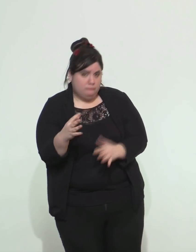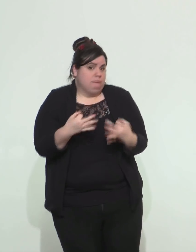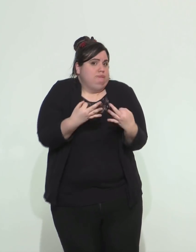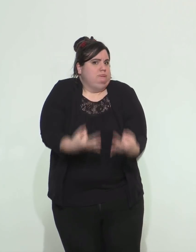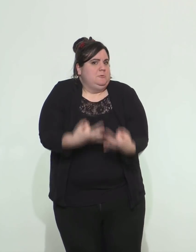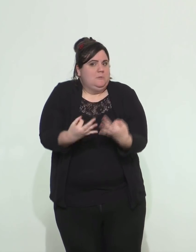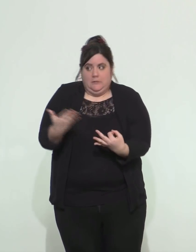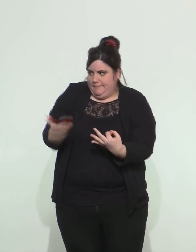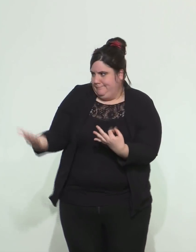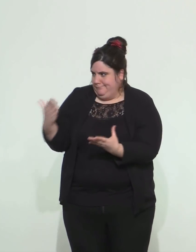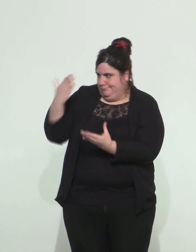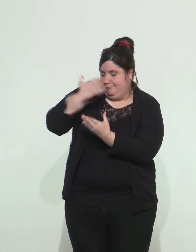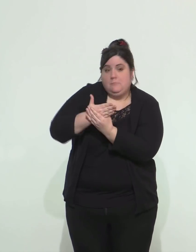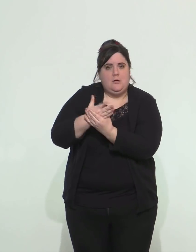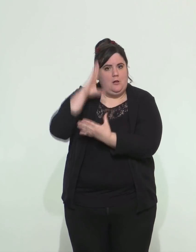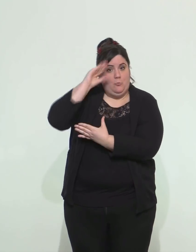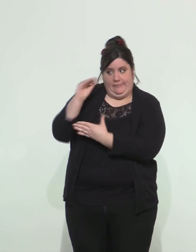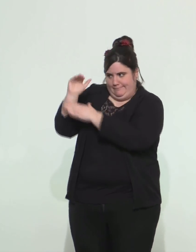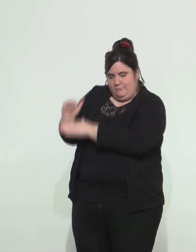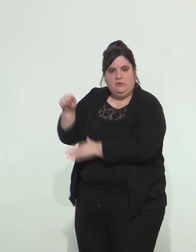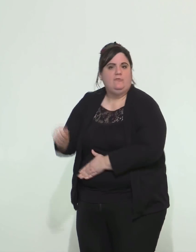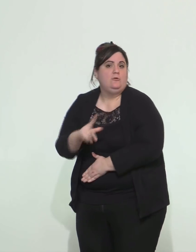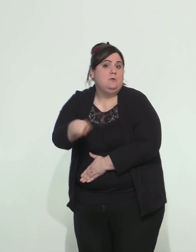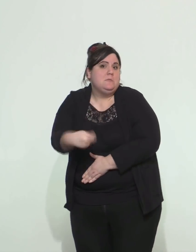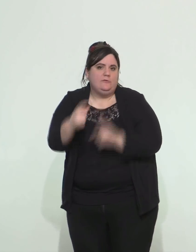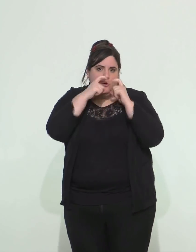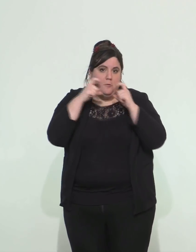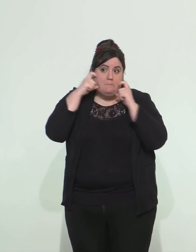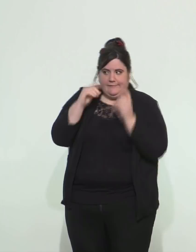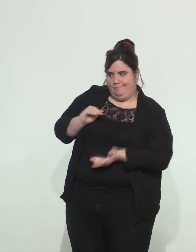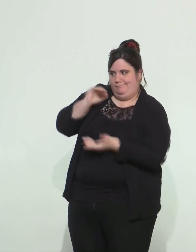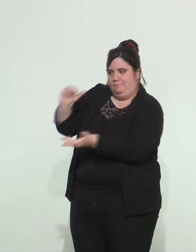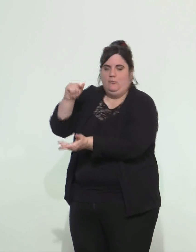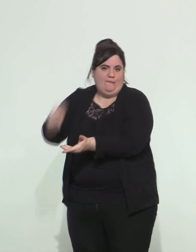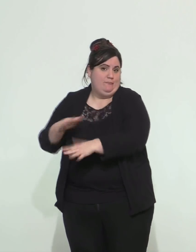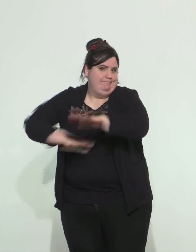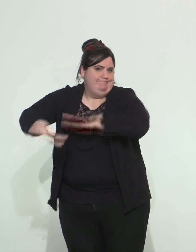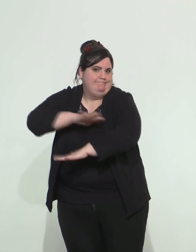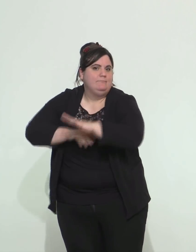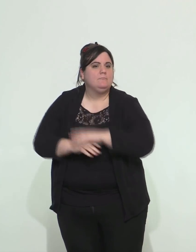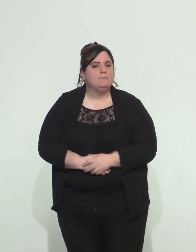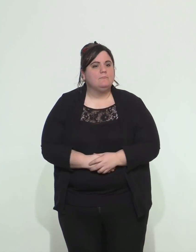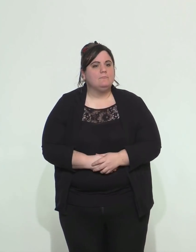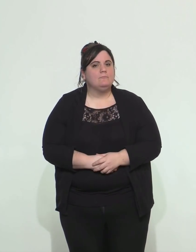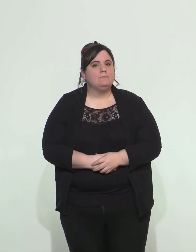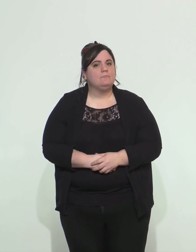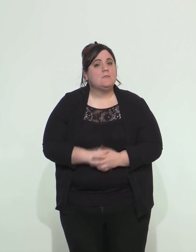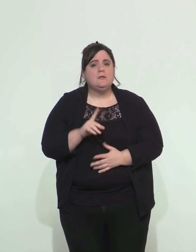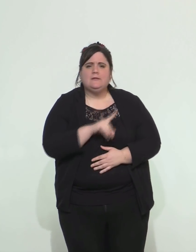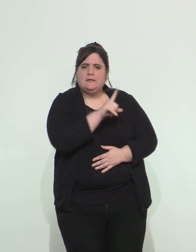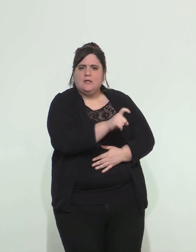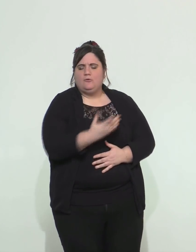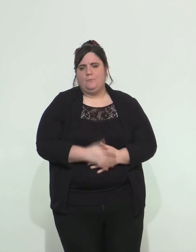être protégés. Nous faisons en sorte qu'ils aient accès aux masques dont ils ont besoin. Première question pour RTL. Comment